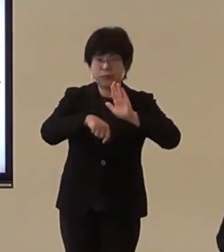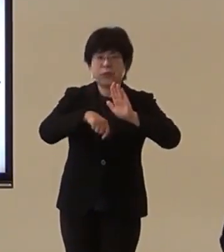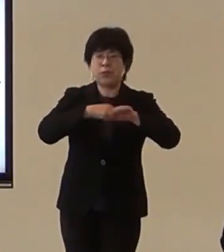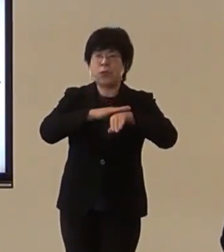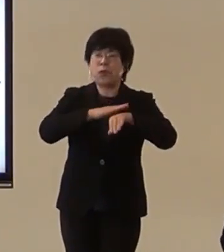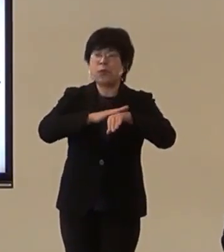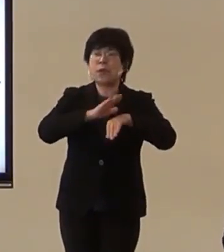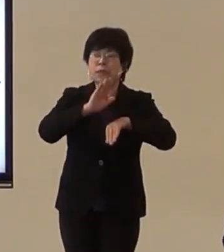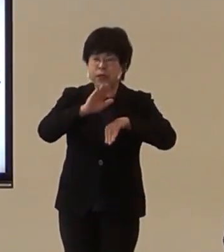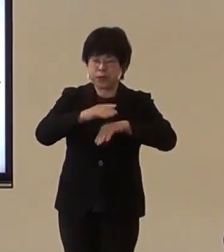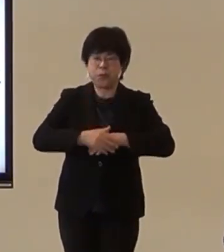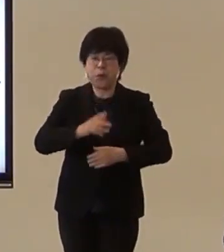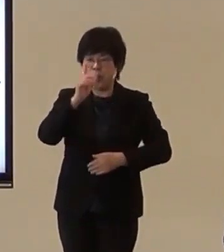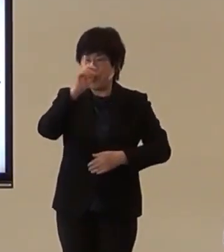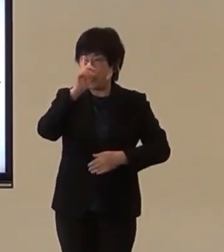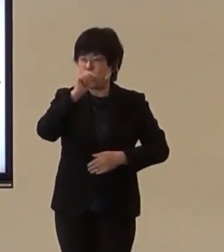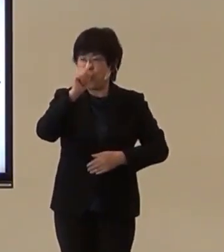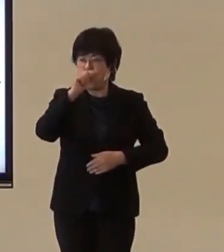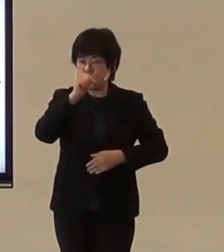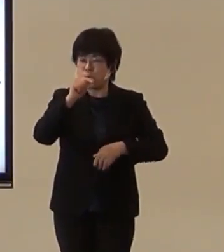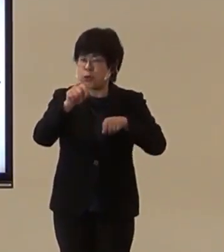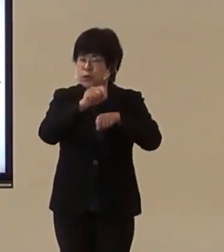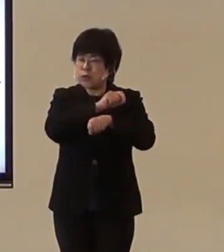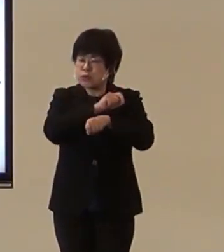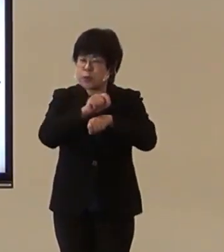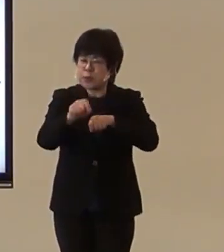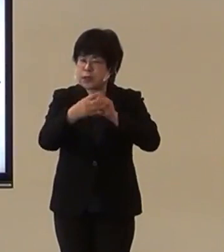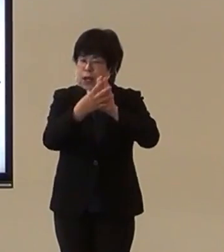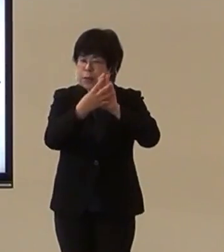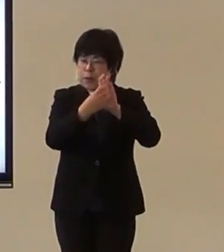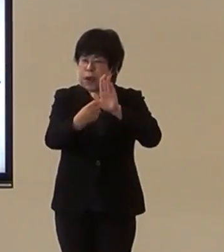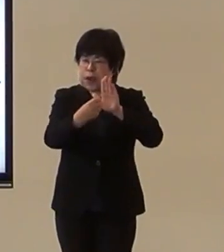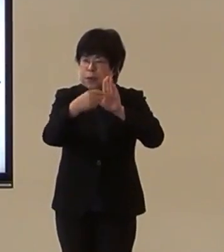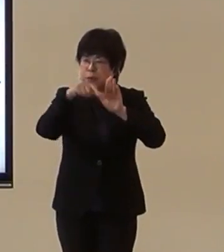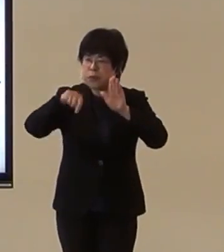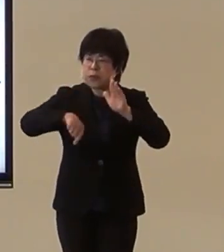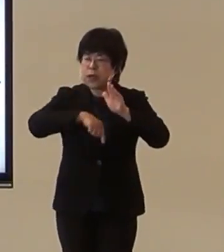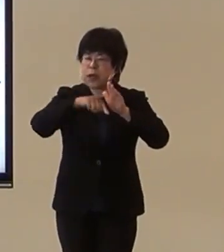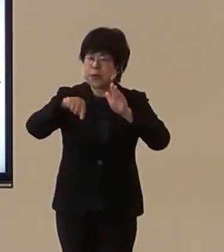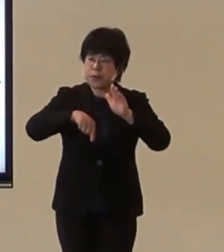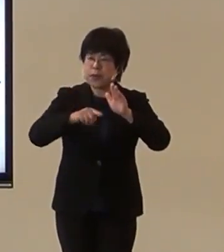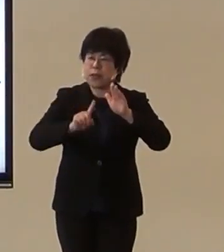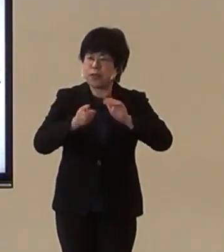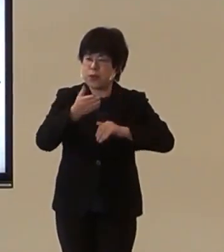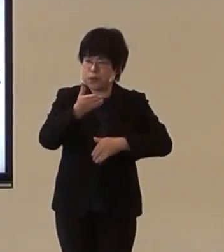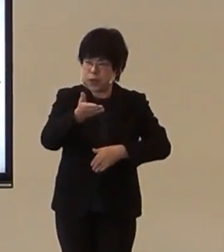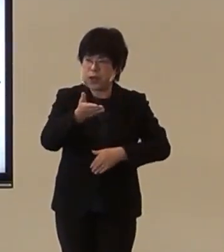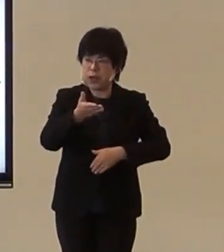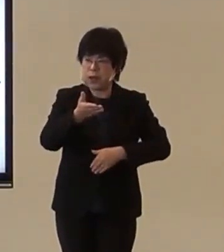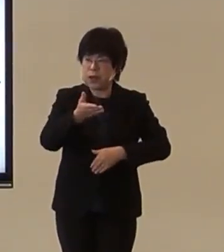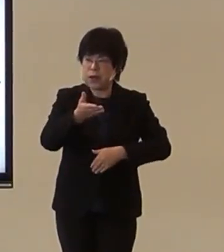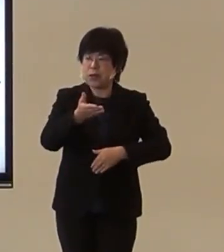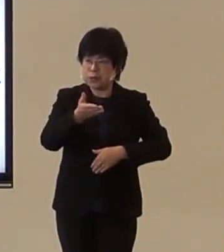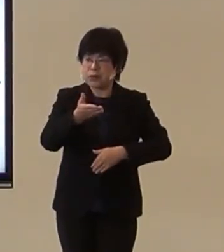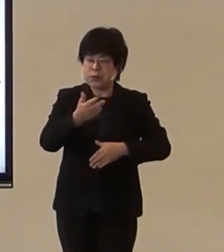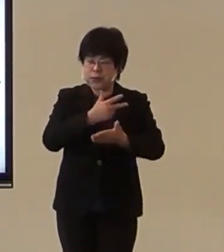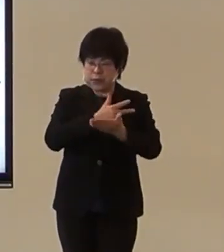どこがその甲府スタイルっていう形になりそうなのかっていうことをもう一回ちょっと まあ、例えばこの丸三番